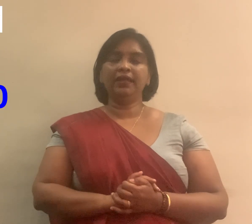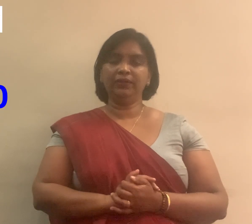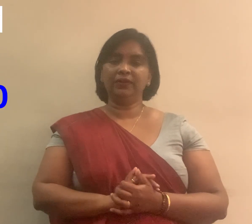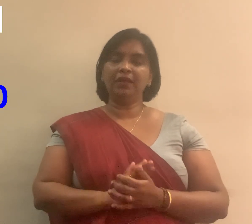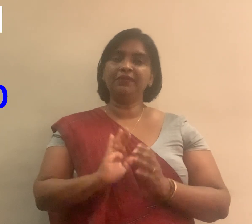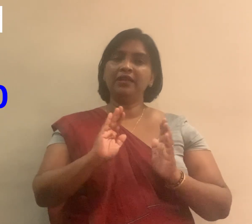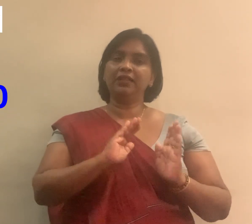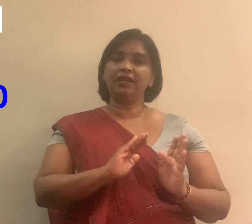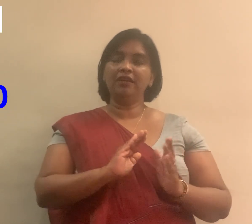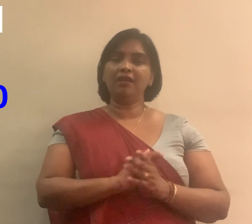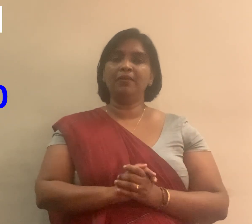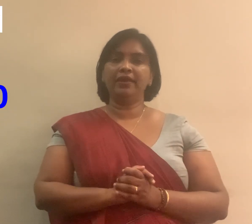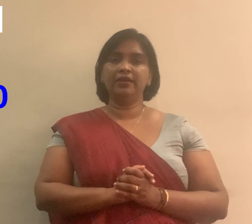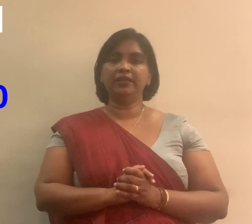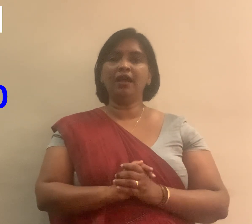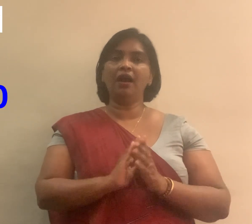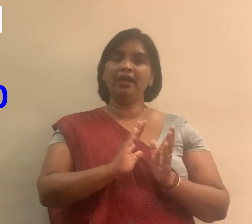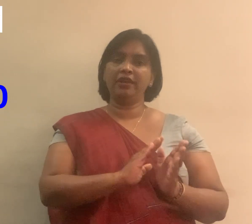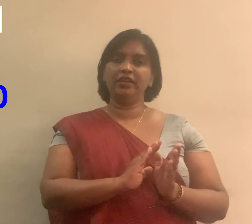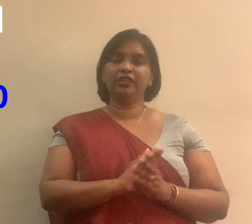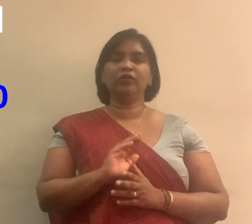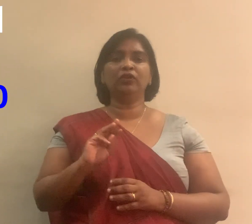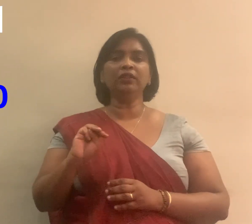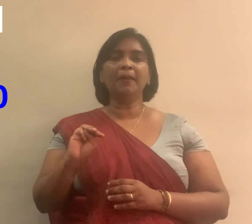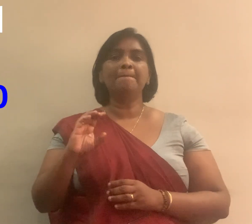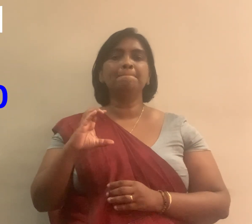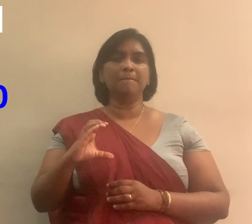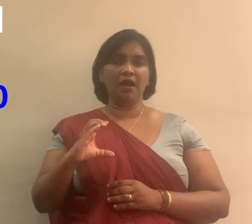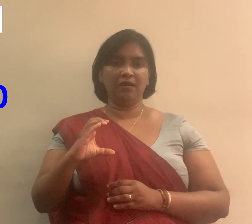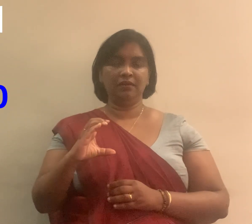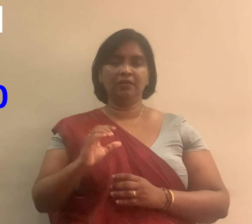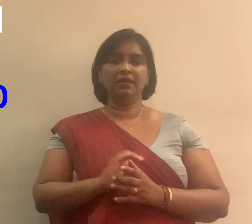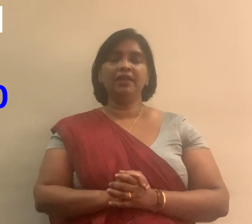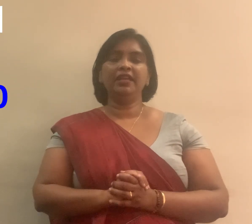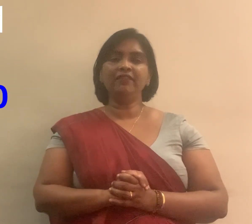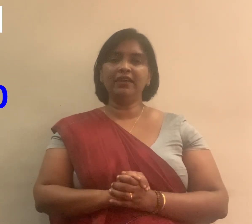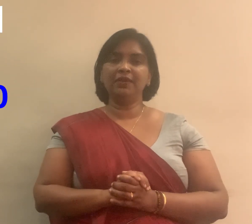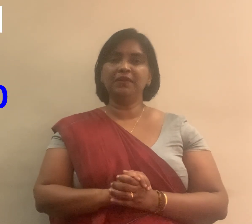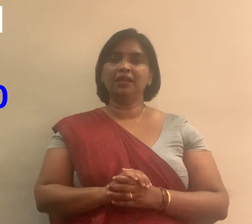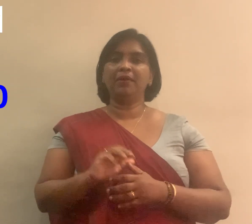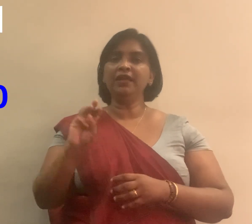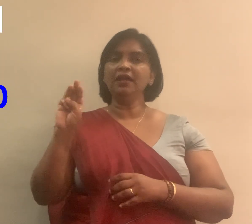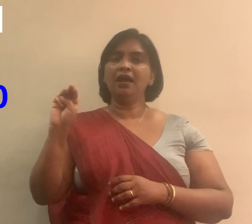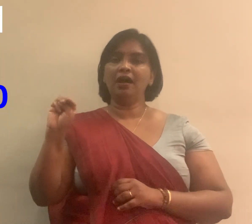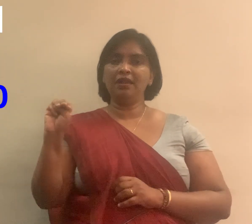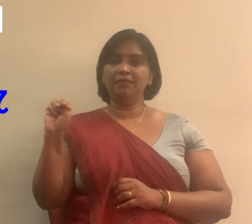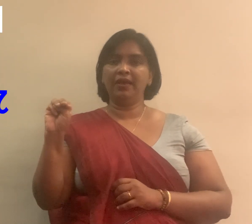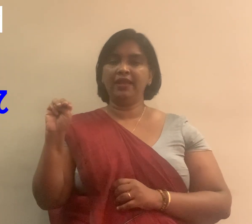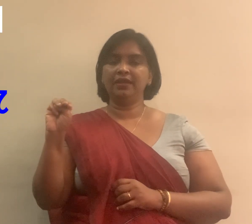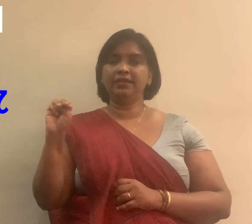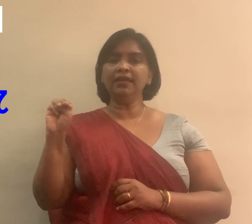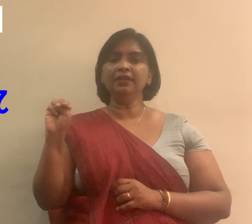එතකොට අපි දැන් ගන්න අල්මයන්නට ආයන්න එකතු කරොත් මා. ඒ වගේම තමයි අල්මයන්නට